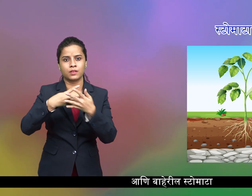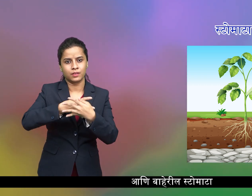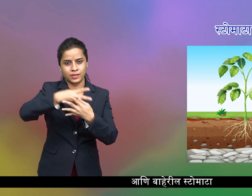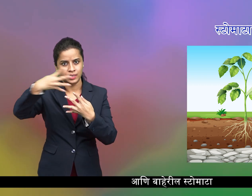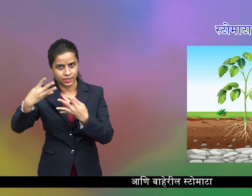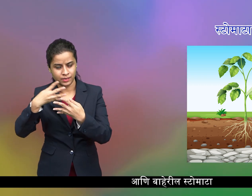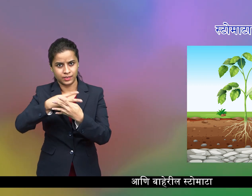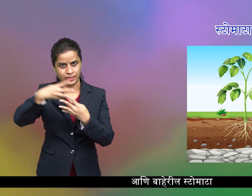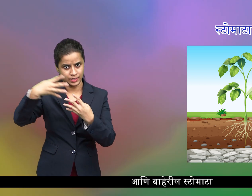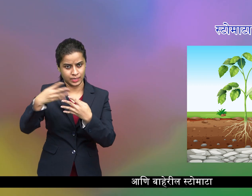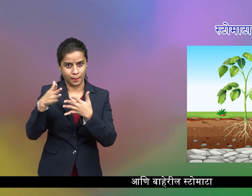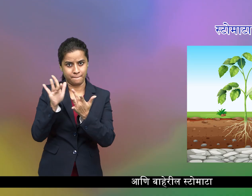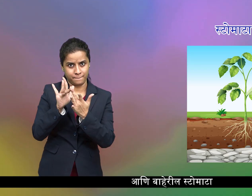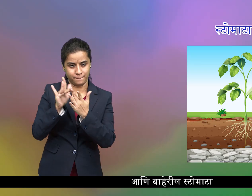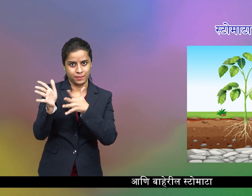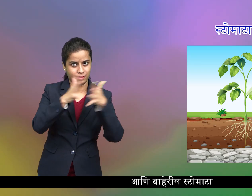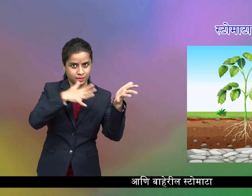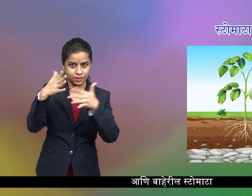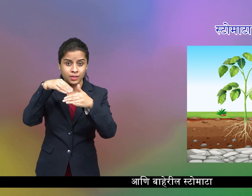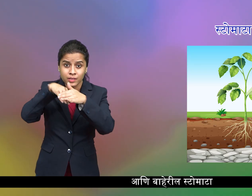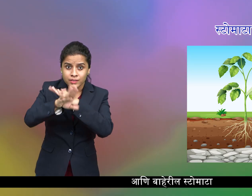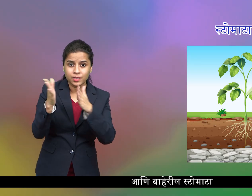आणि बाहेरील स्टोमॅटा